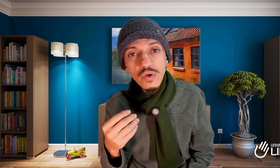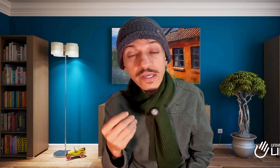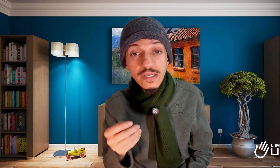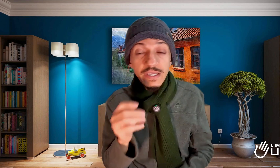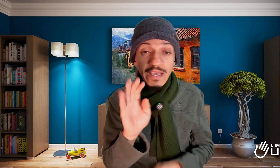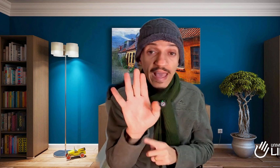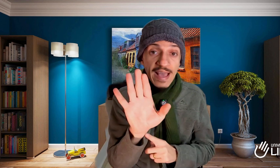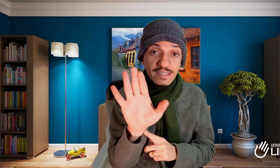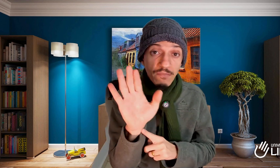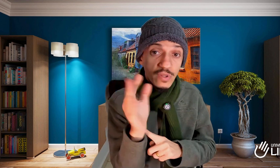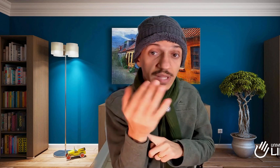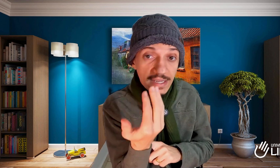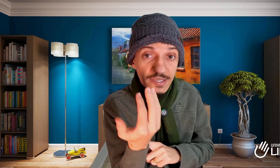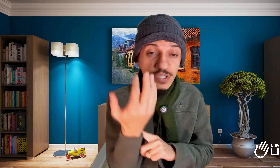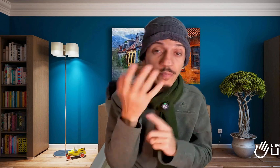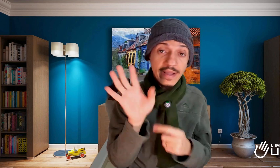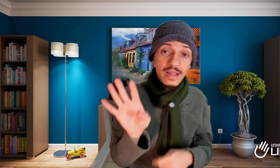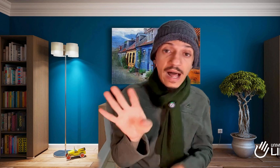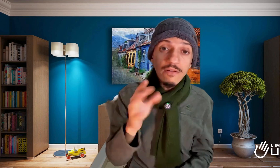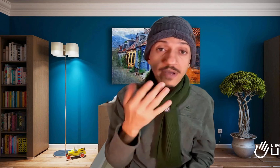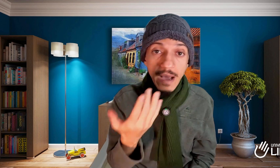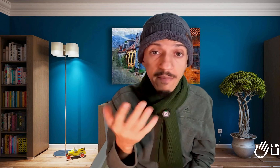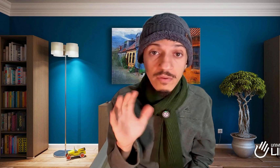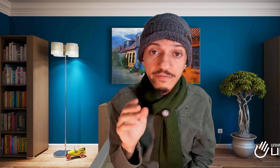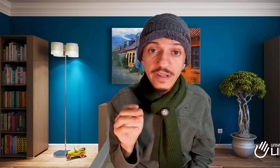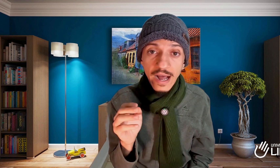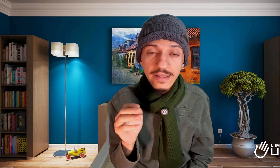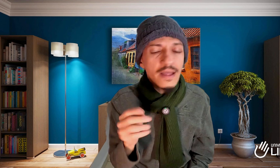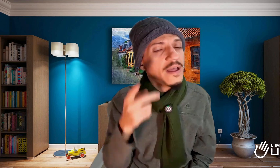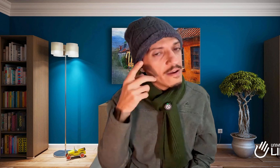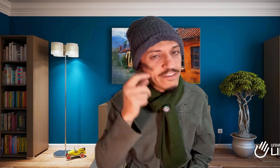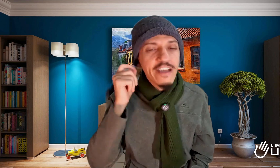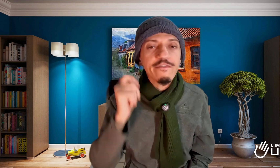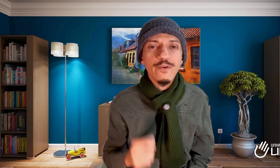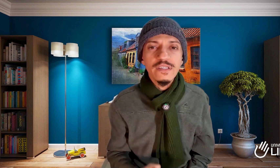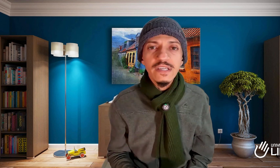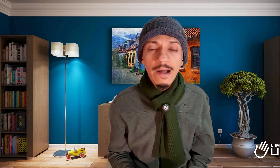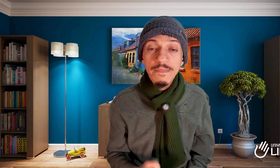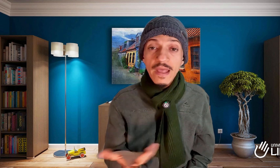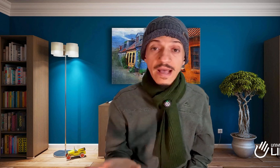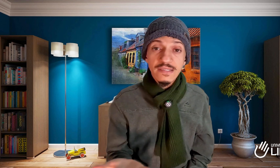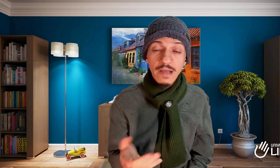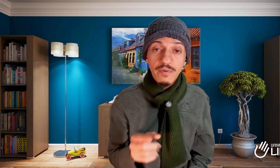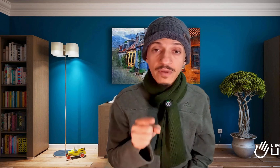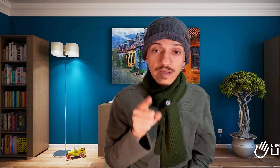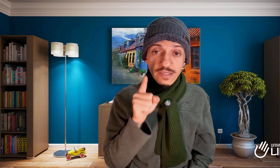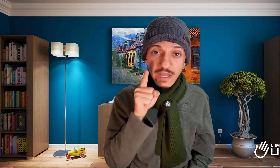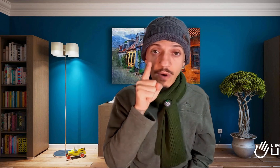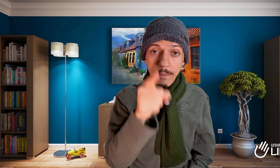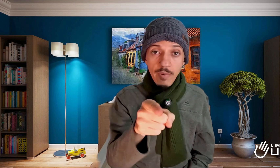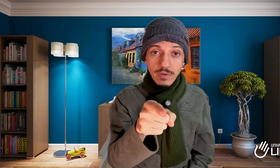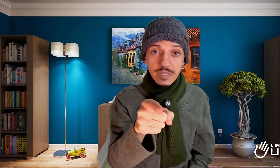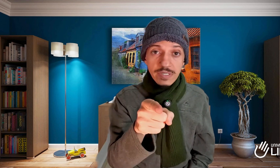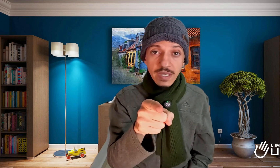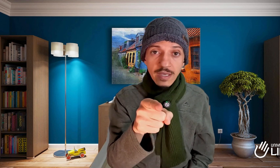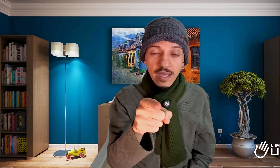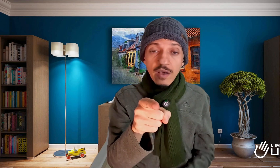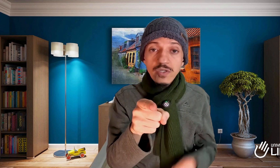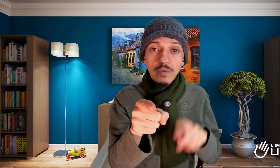em que essa mudança de para que lado que a mão está virada vai influenciar. Exemplo, se eu aponto assim, eu estou me